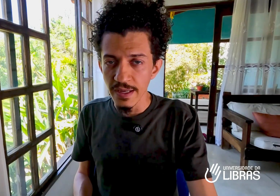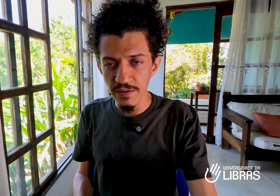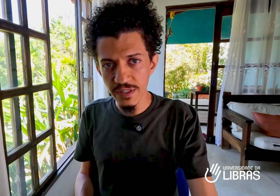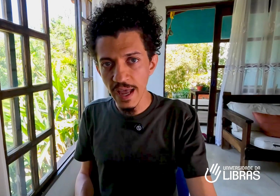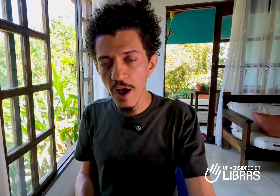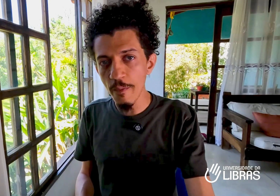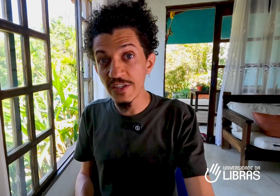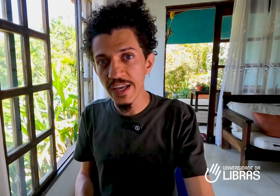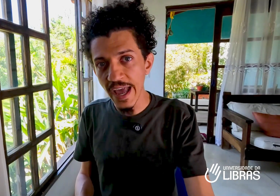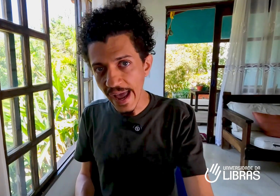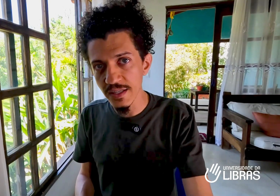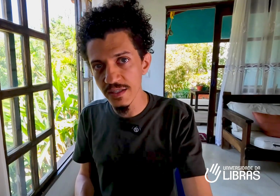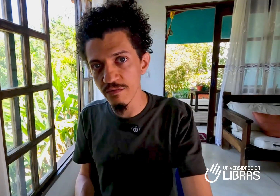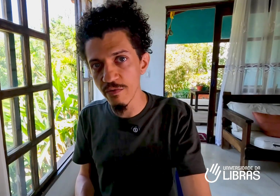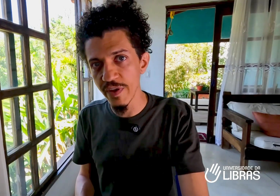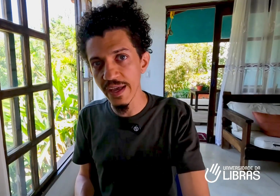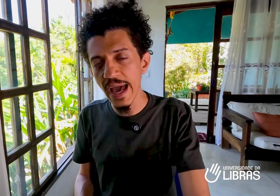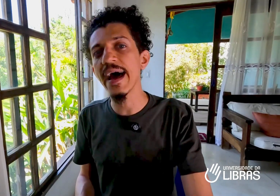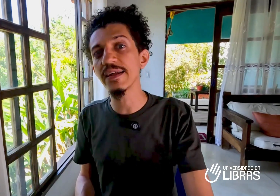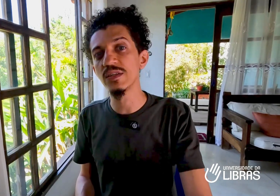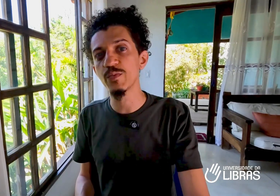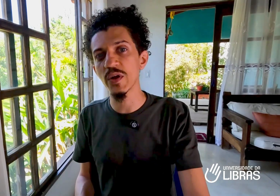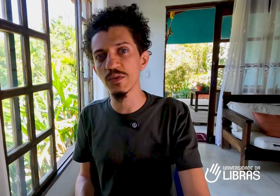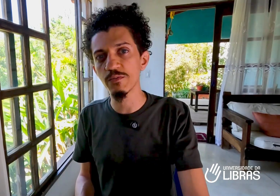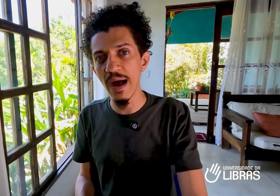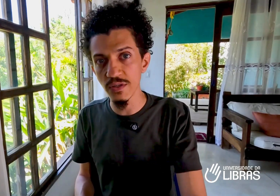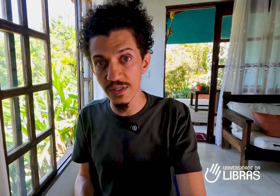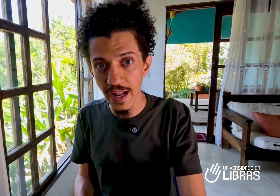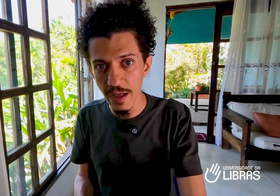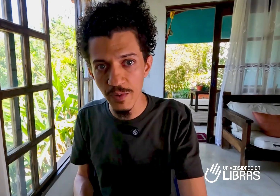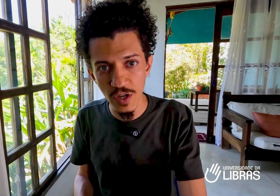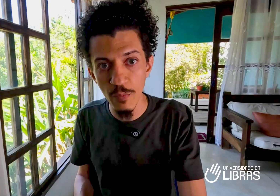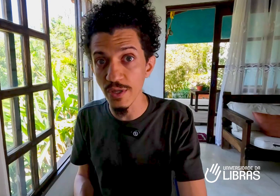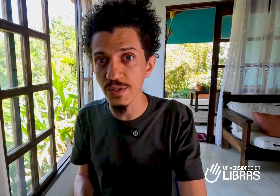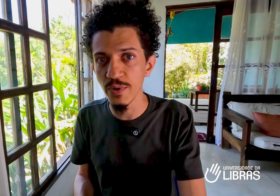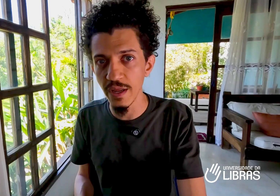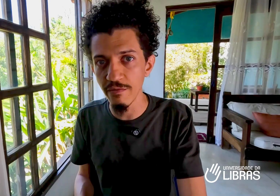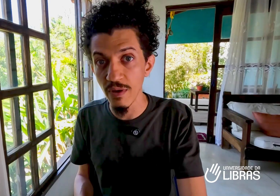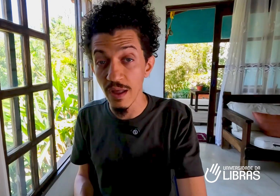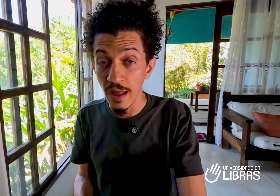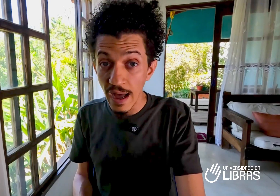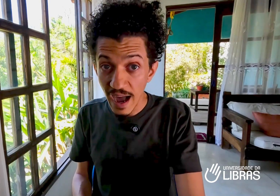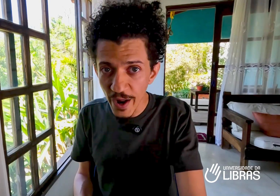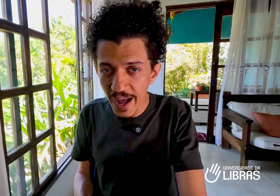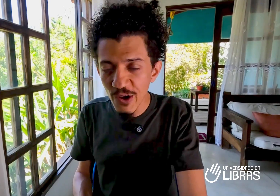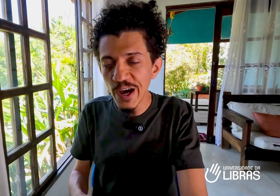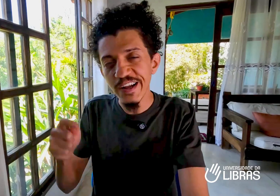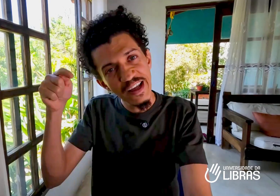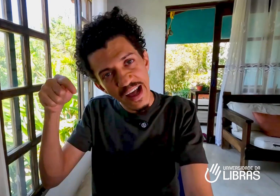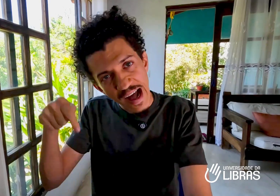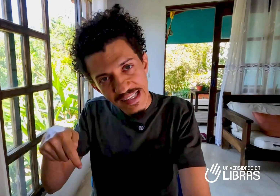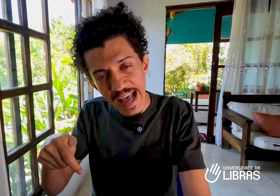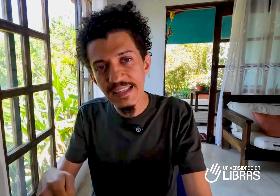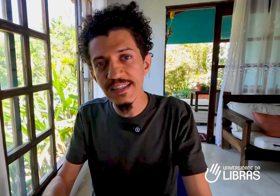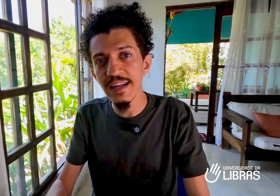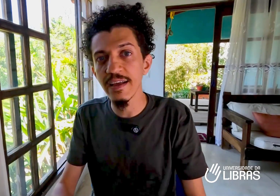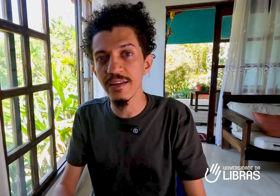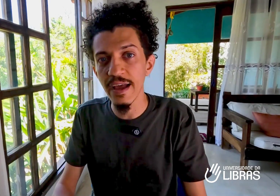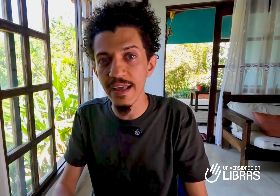você realmente quer se desenvolver, quer dar esses próximos passos, quer ir para o seu próximo nível, a hora é agora. Acesse esse link que tem aqui